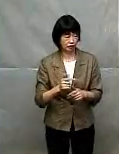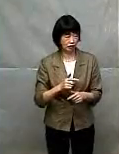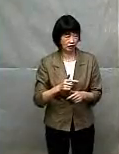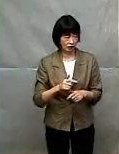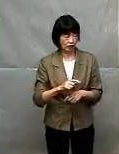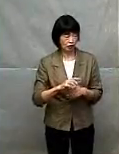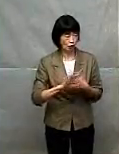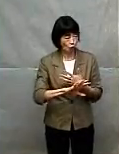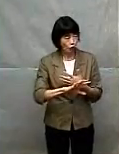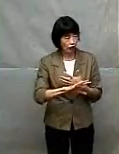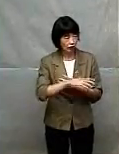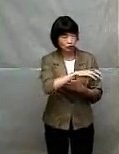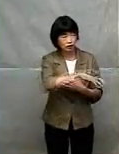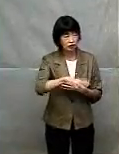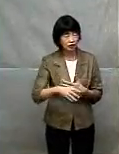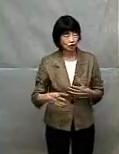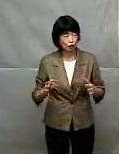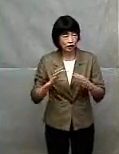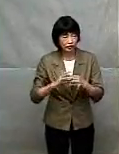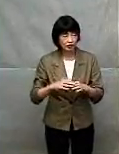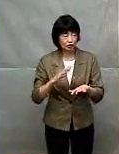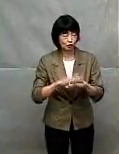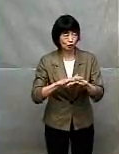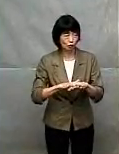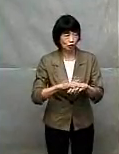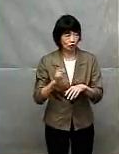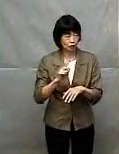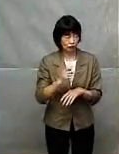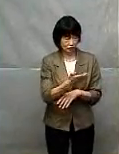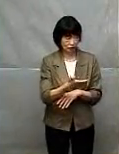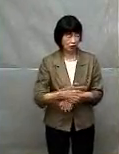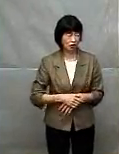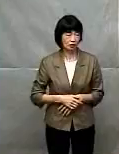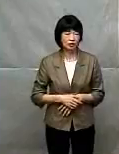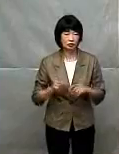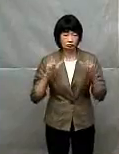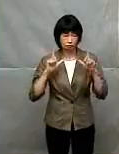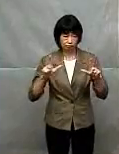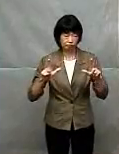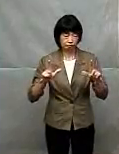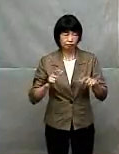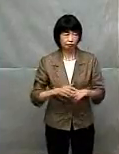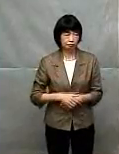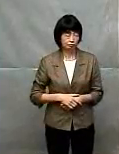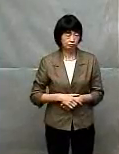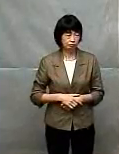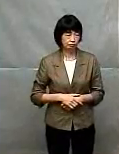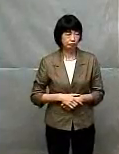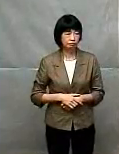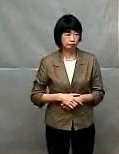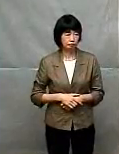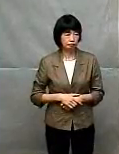ならないんでしょうか。 はい、大変良い